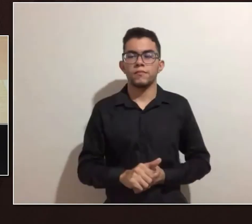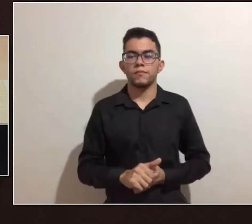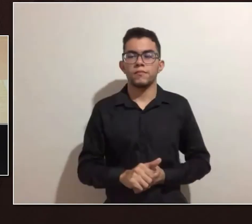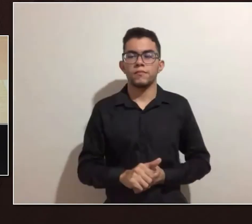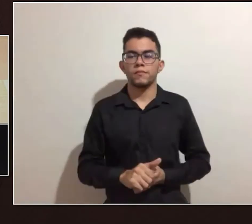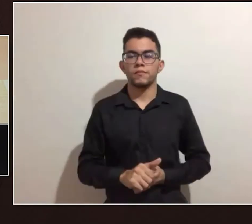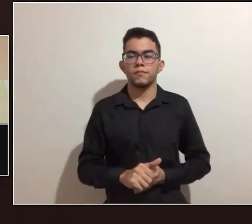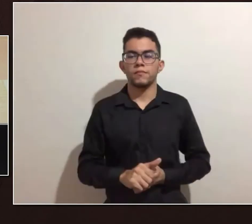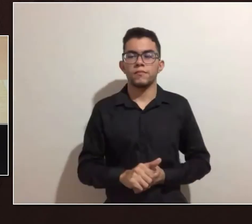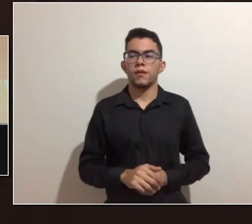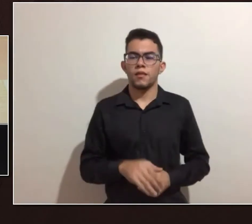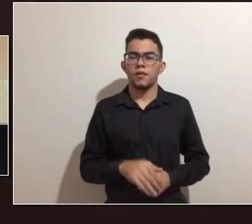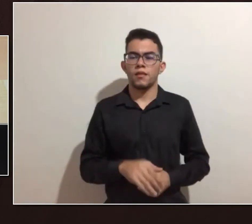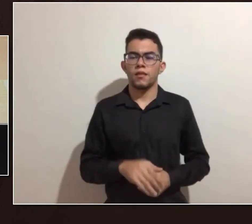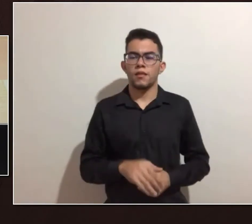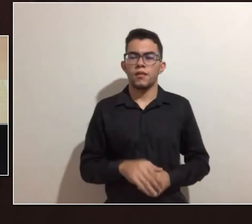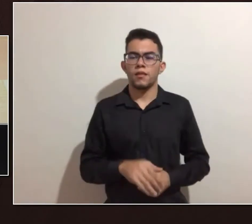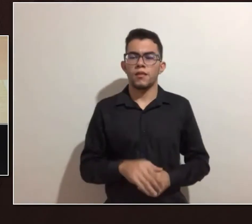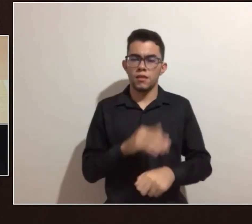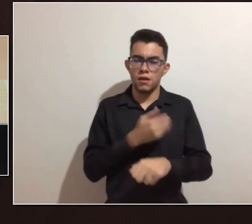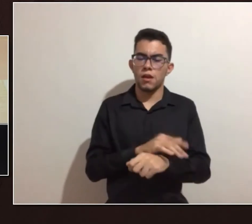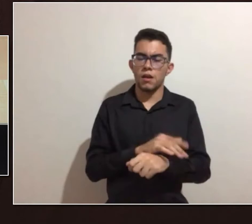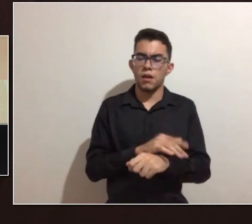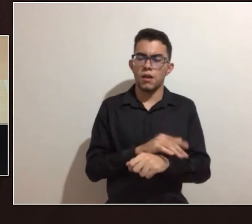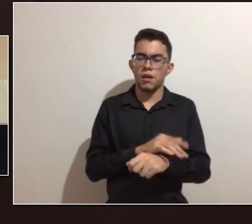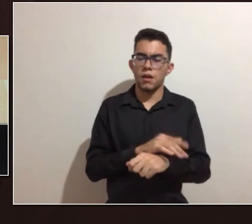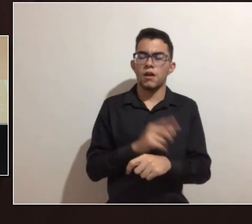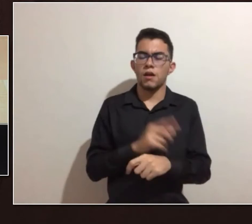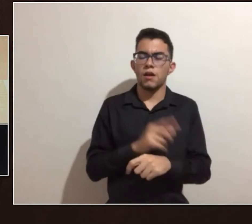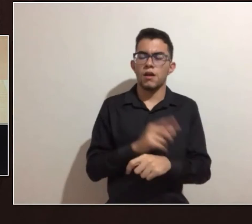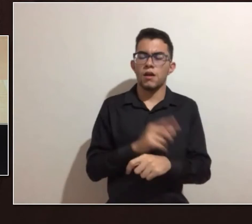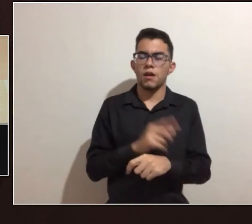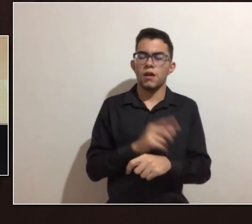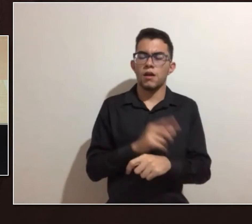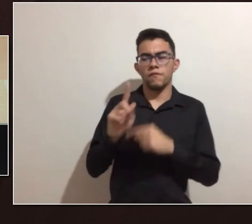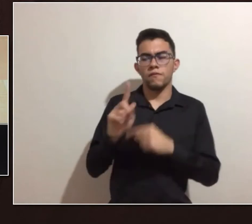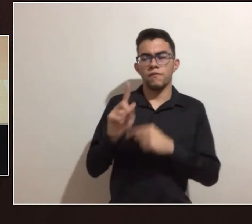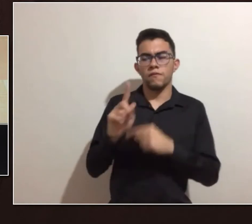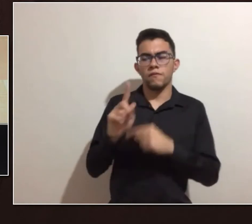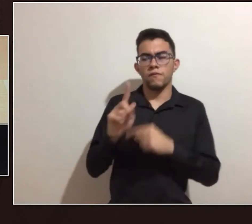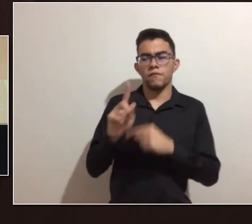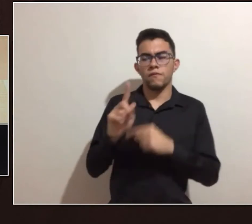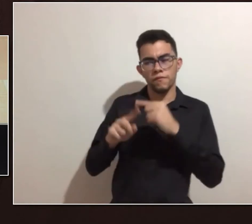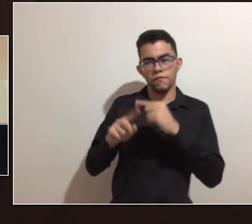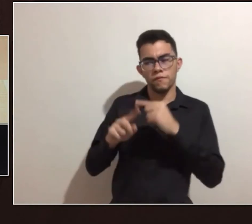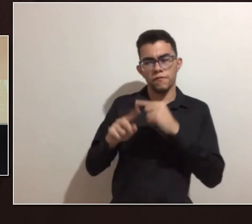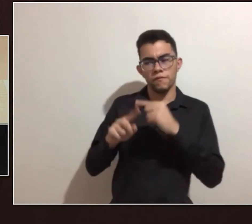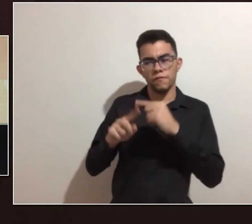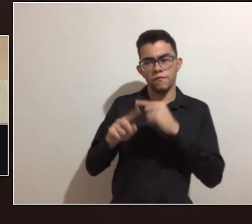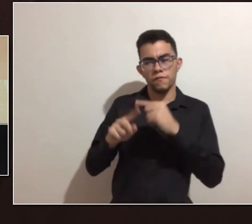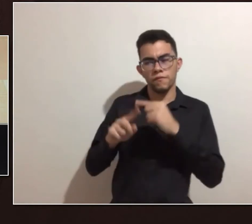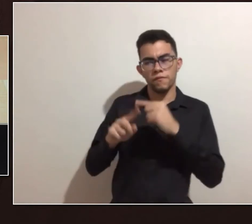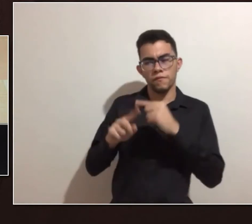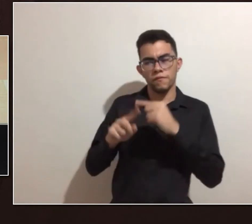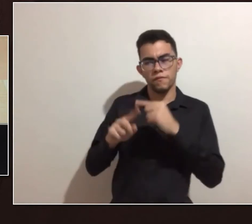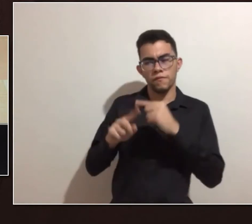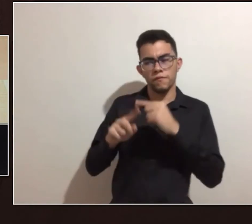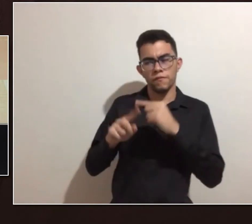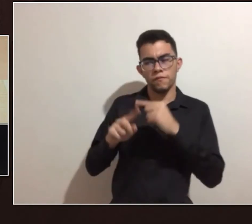apresentávamos o mistério da vida humana, né, e tal. Irmãos, levávamos muitos nãos, e nós não tínhamos